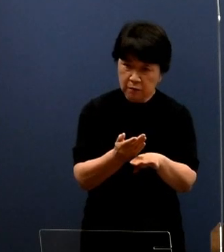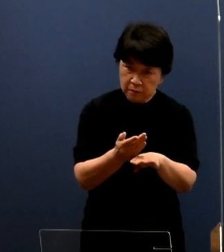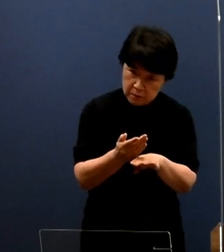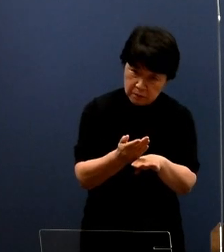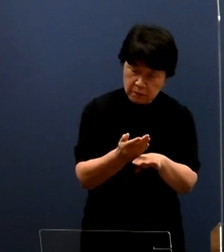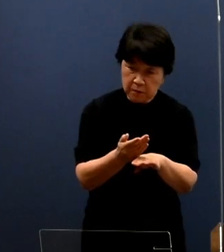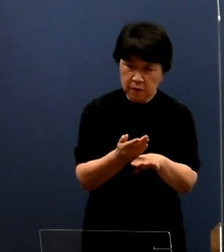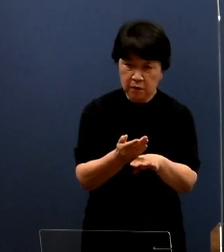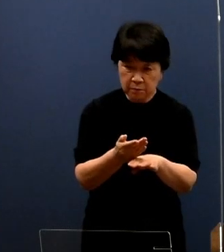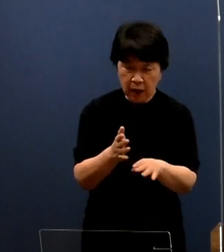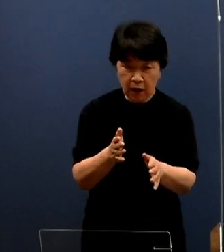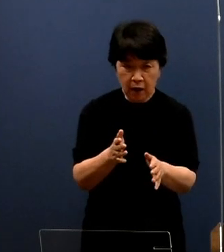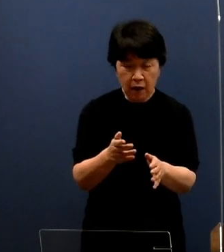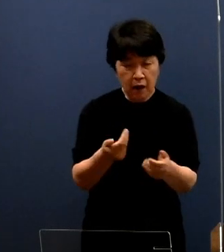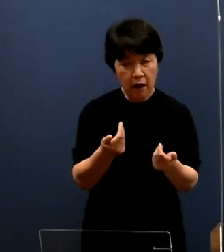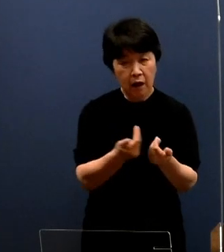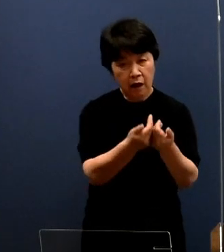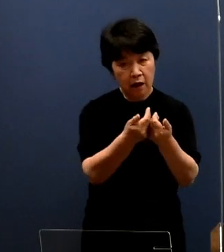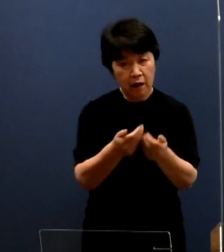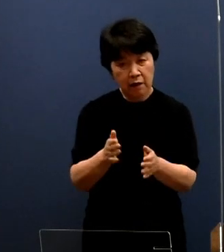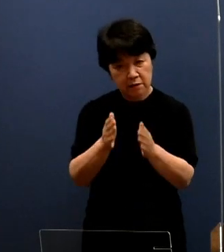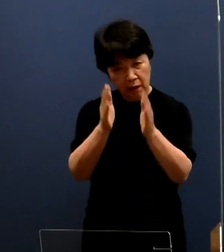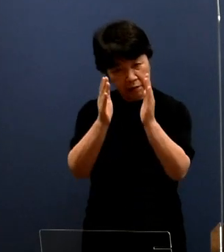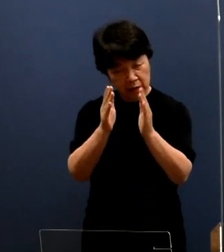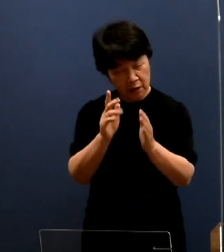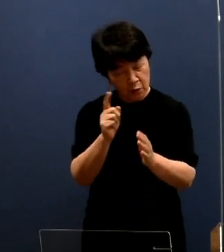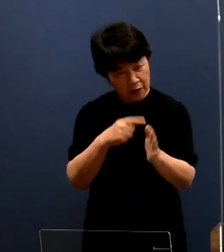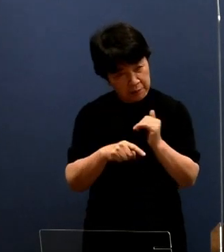賛成か反対かということですか。そういうこと。